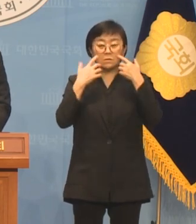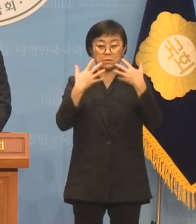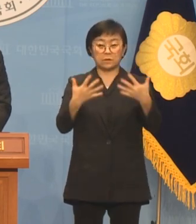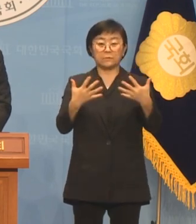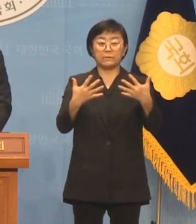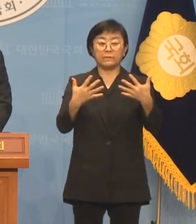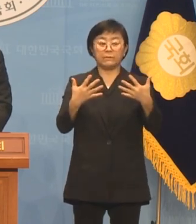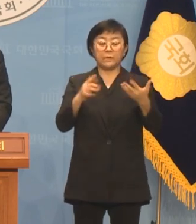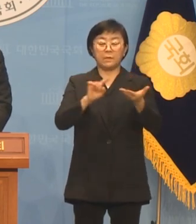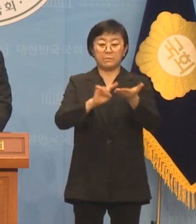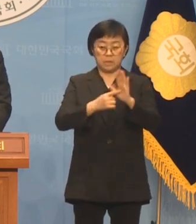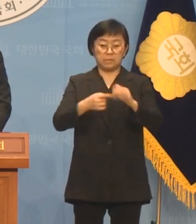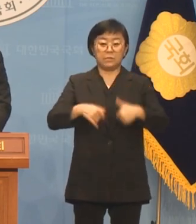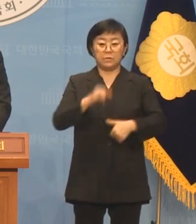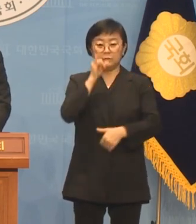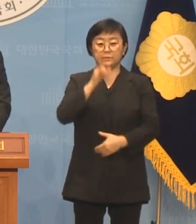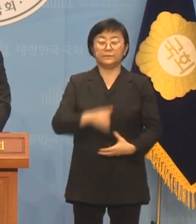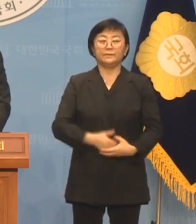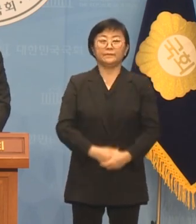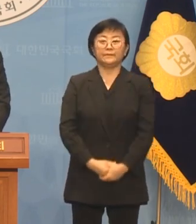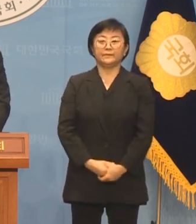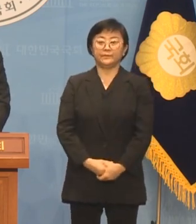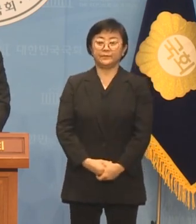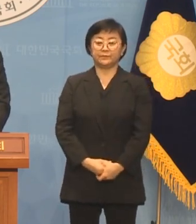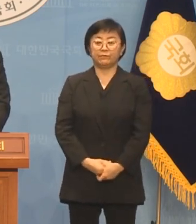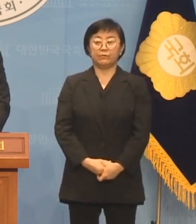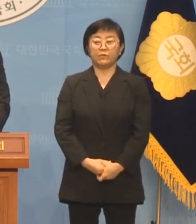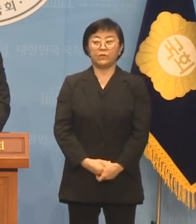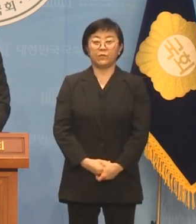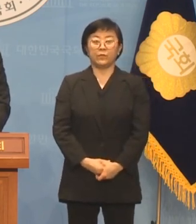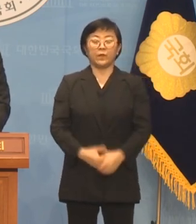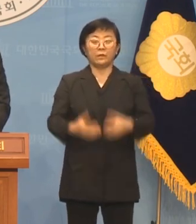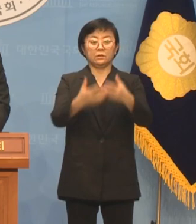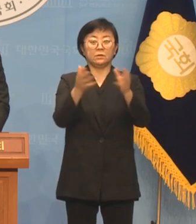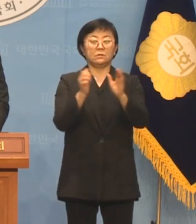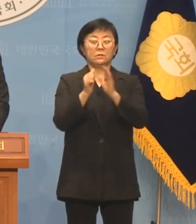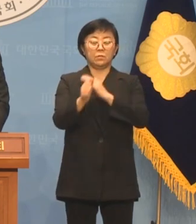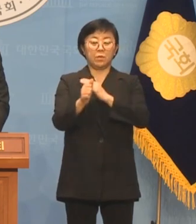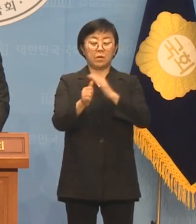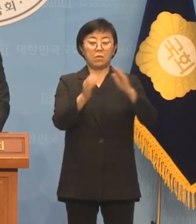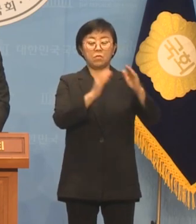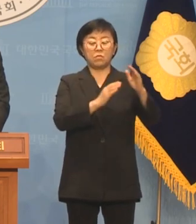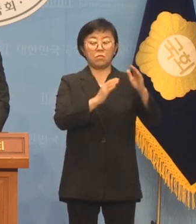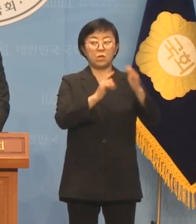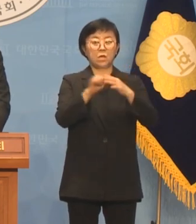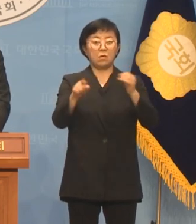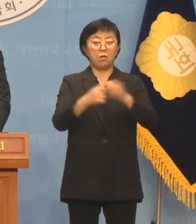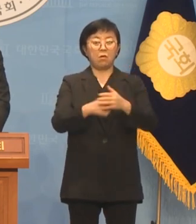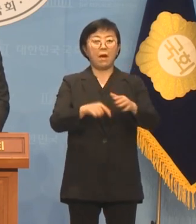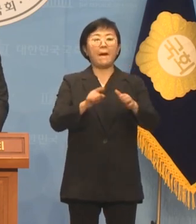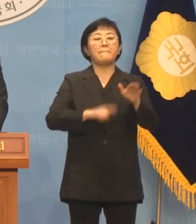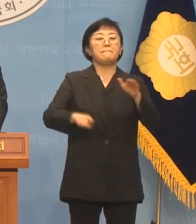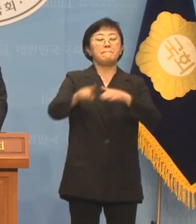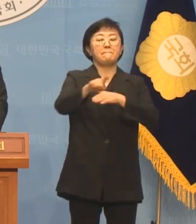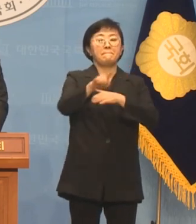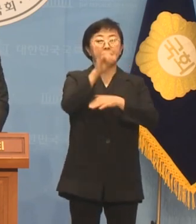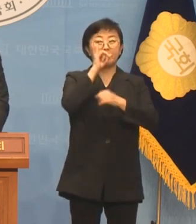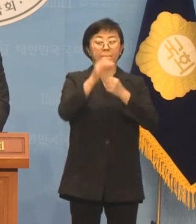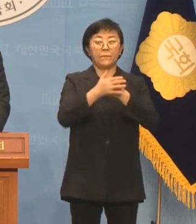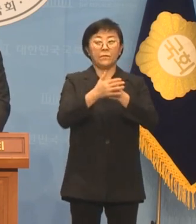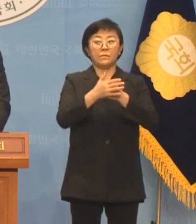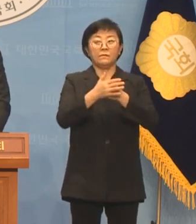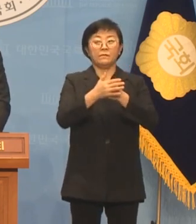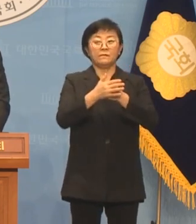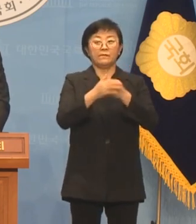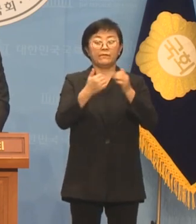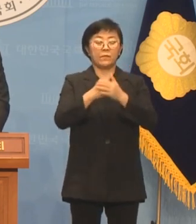분명하게 밝혀야 할 것입니다. 당대표가 공관위를 허수아비로 내세워서